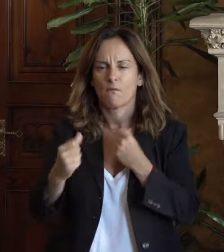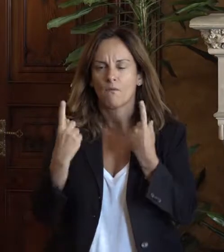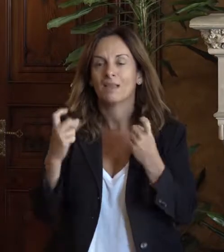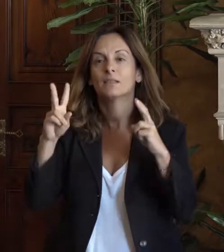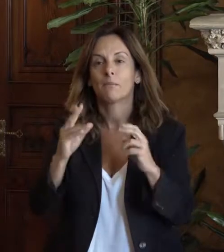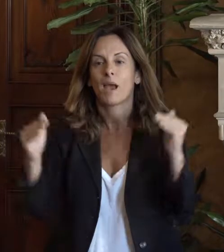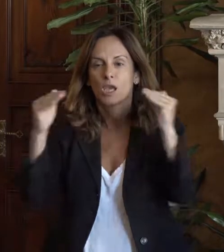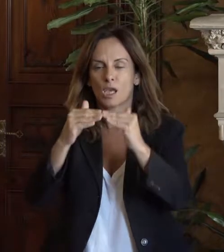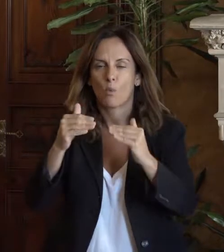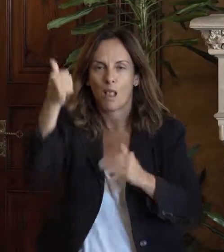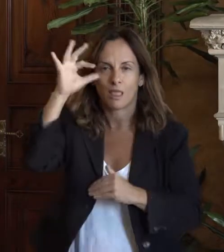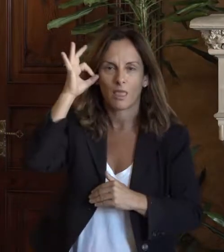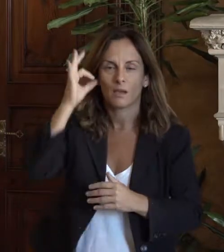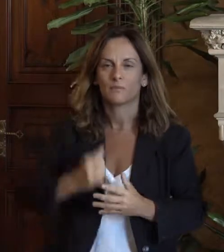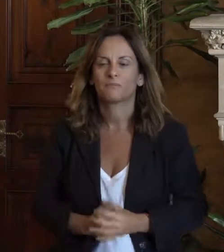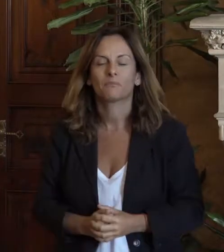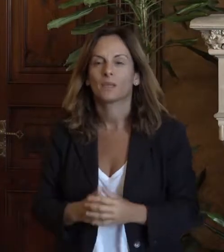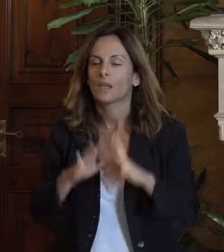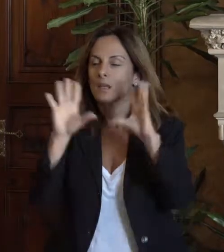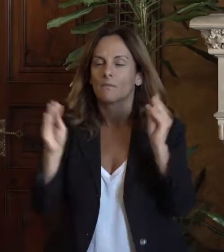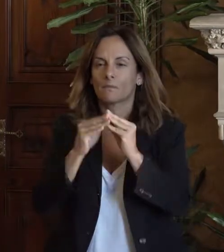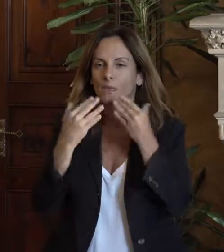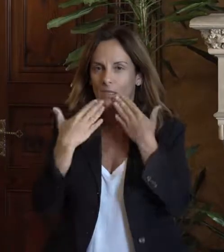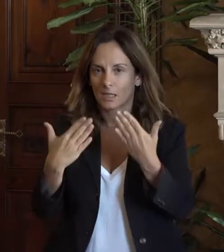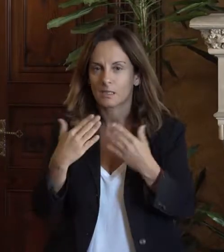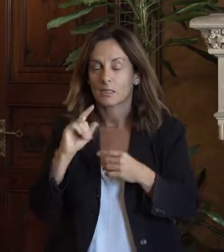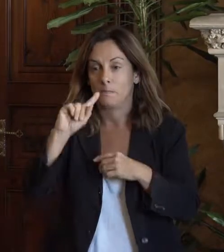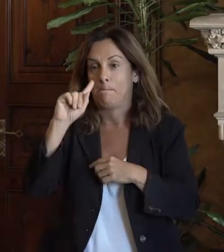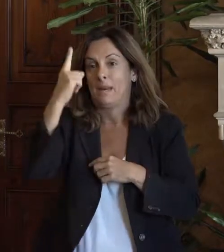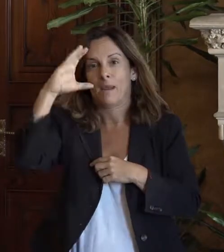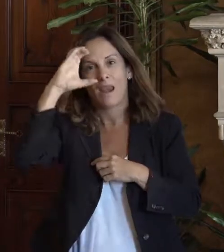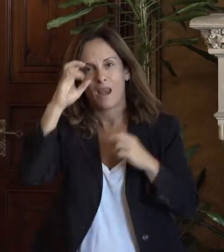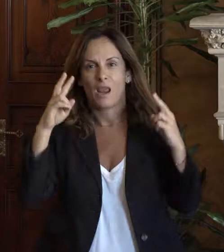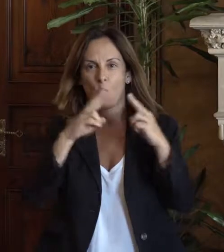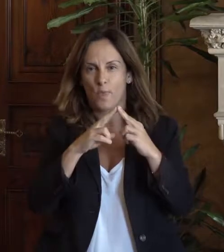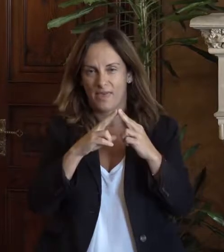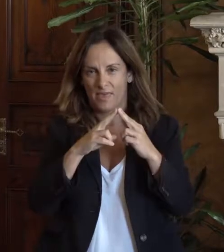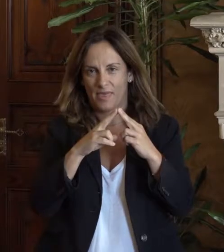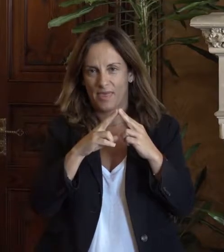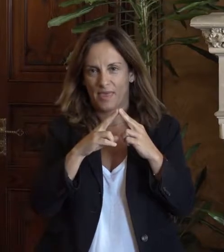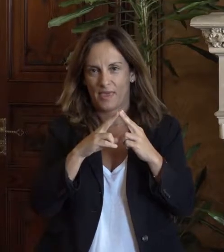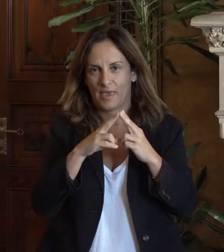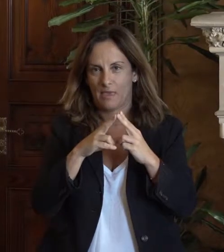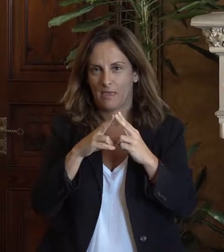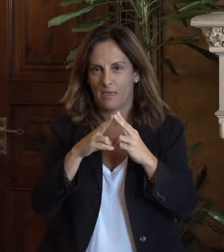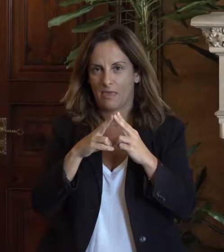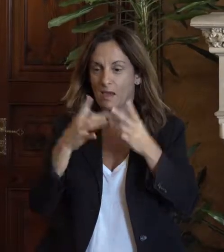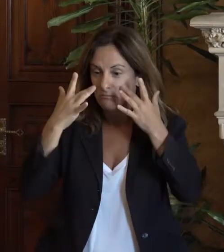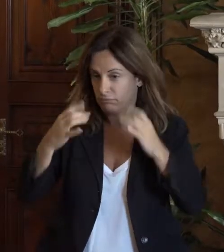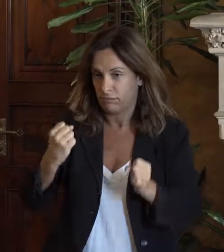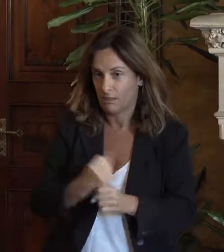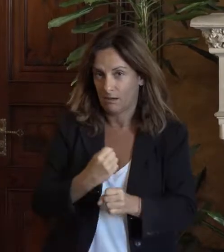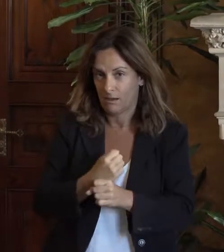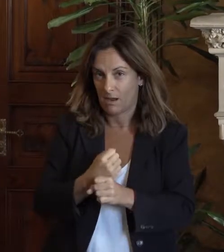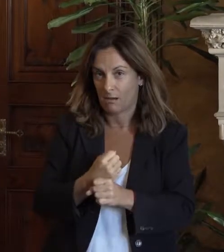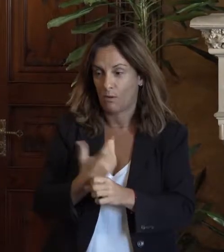d'igualtat. Jo agraï molt la primera audiència ja de feina després de tenir-se de ser presidenta la setmana passada, ha estat